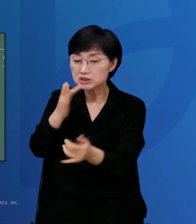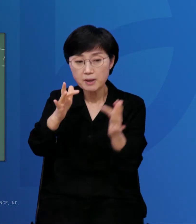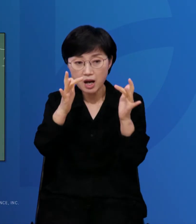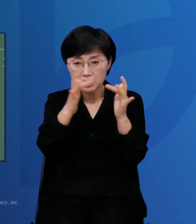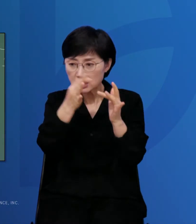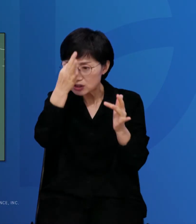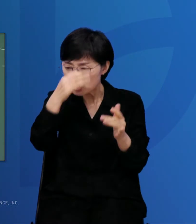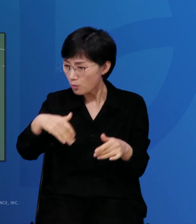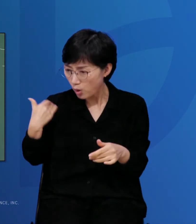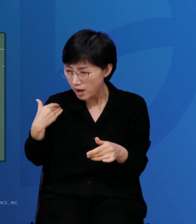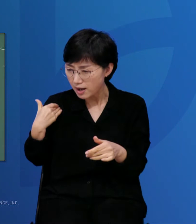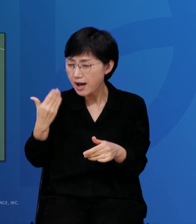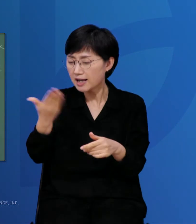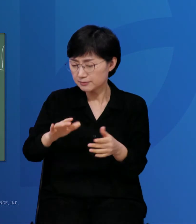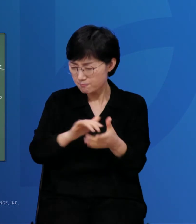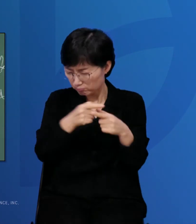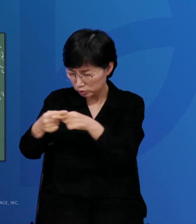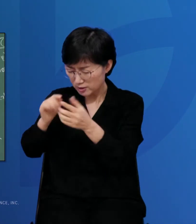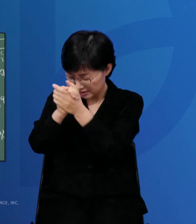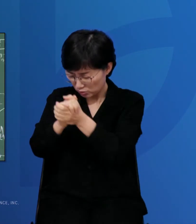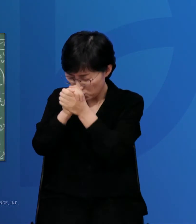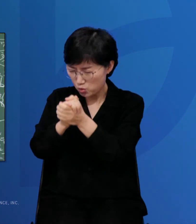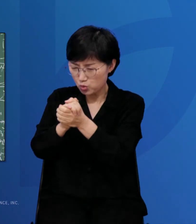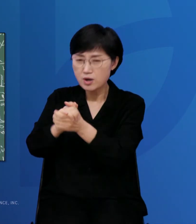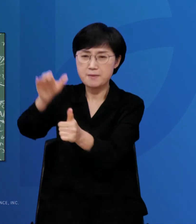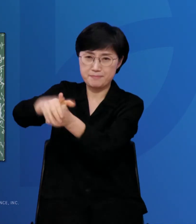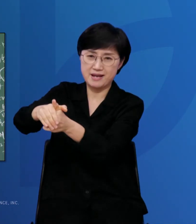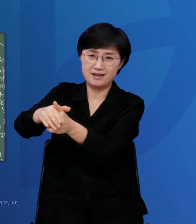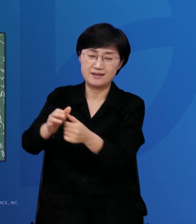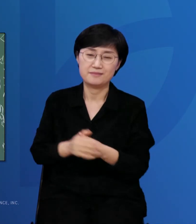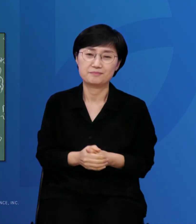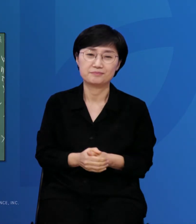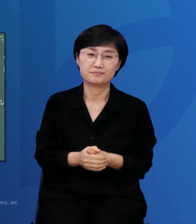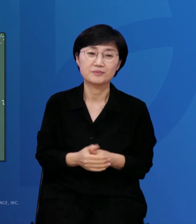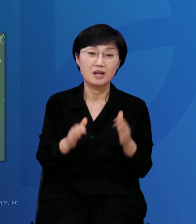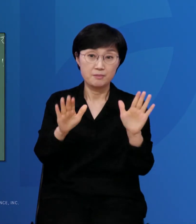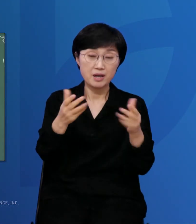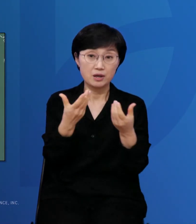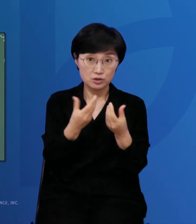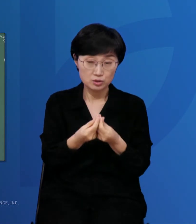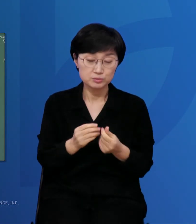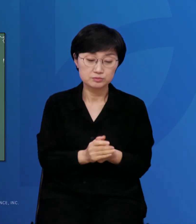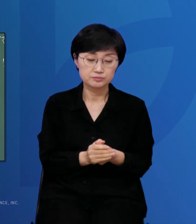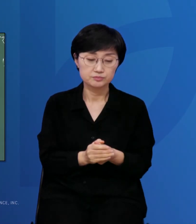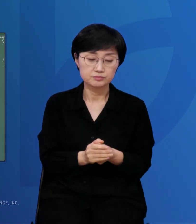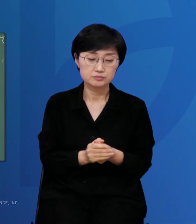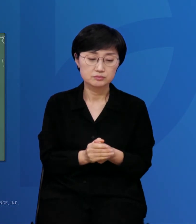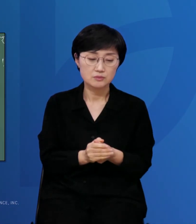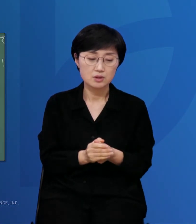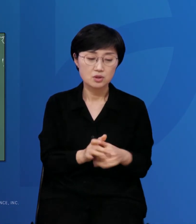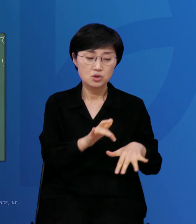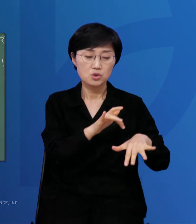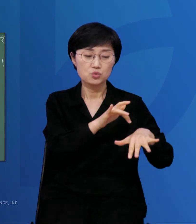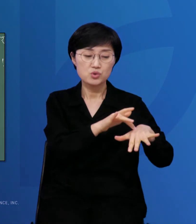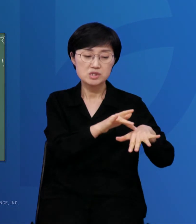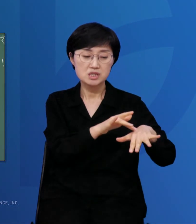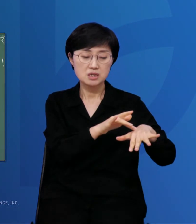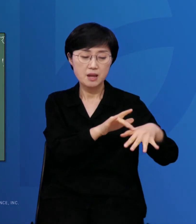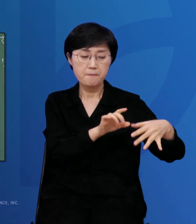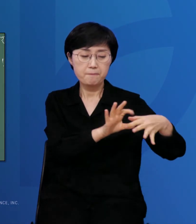그렇습니까? 为什么呀？ 귀신 들린 이 3단체가 말이요. 벌써 10년 전에 비대면 완전